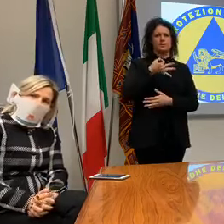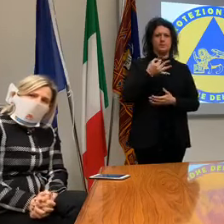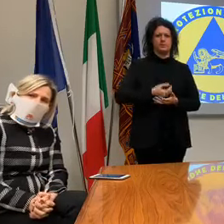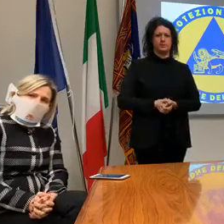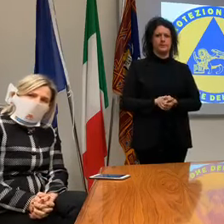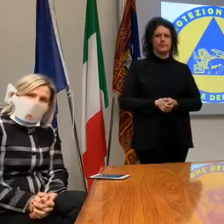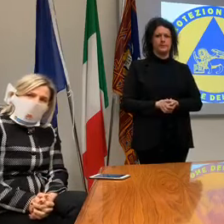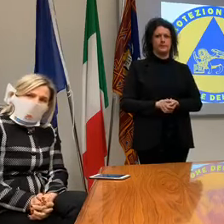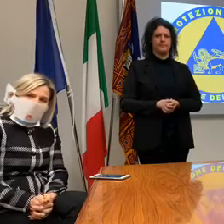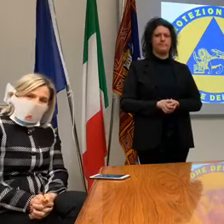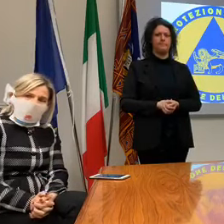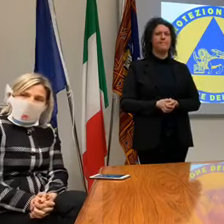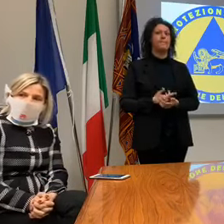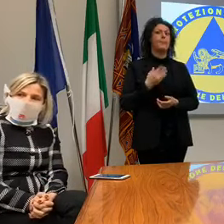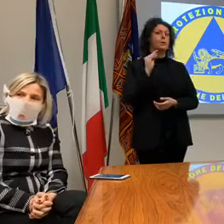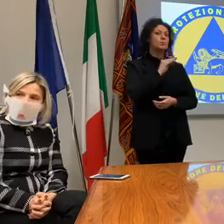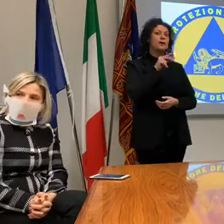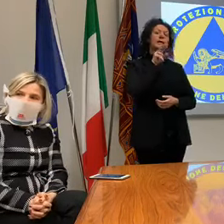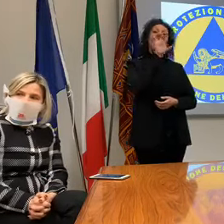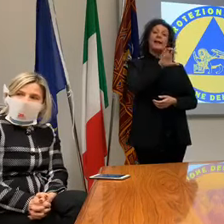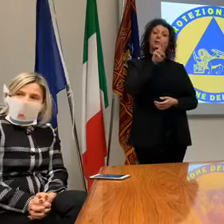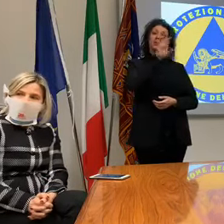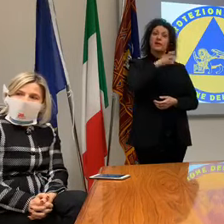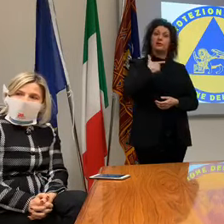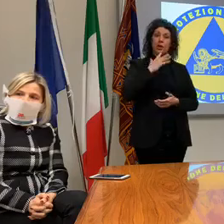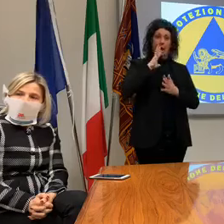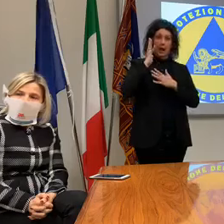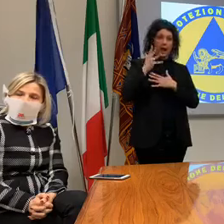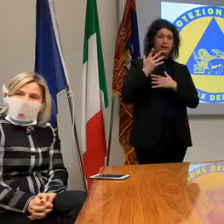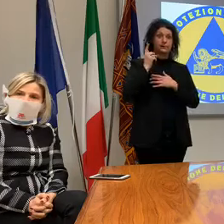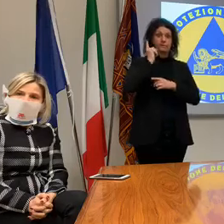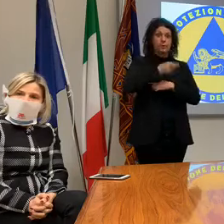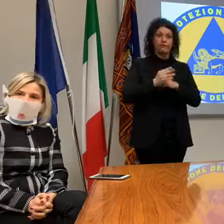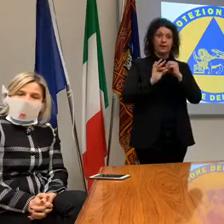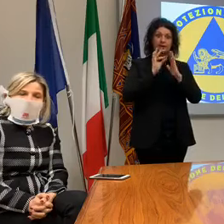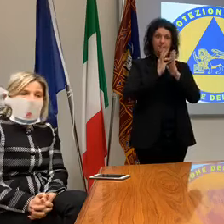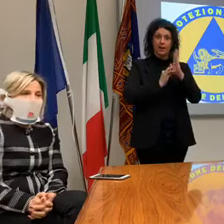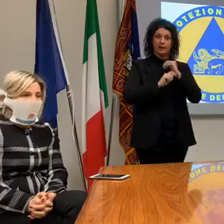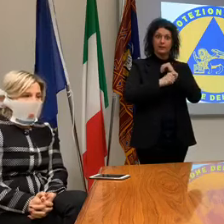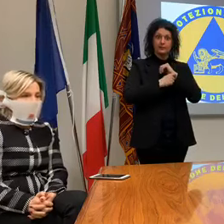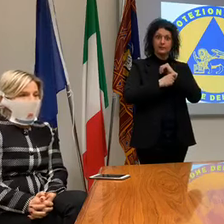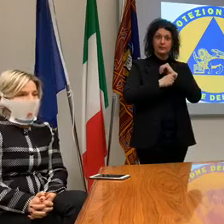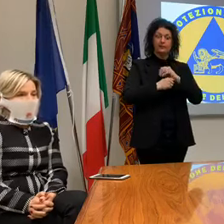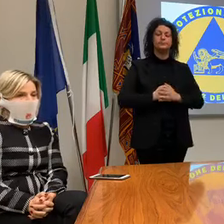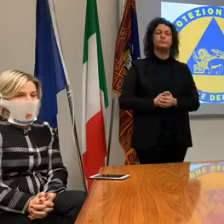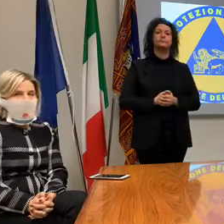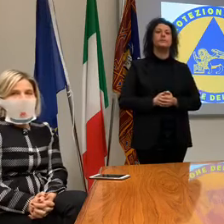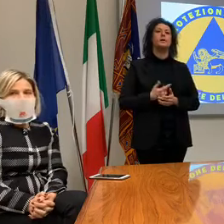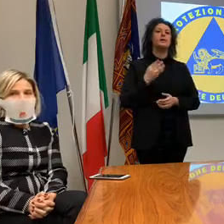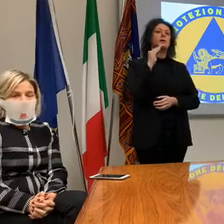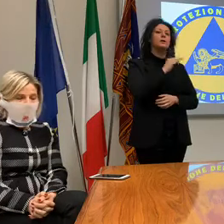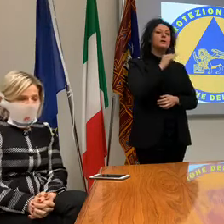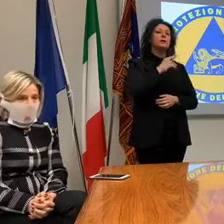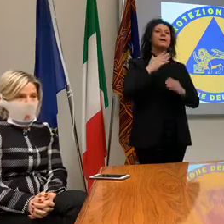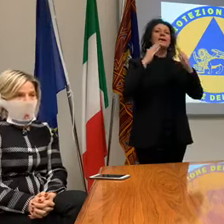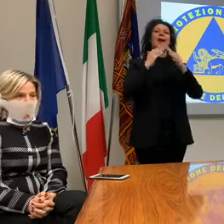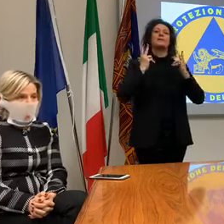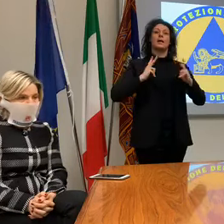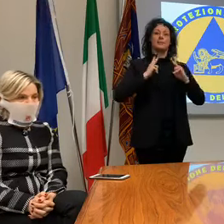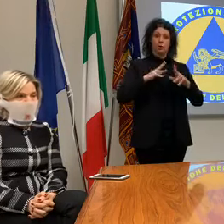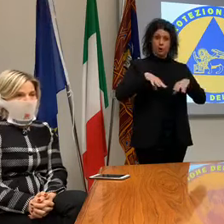altro provvedimento? Al momento no. Si faranno tamponi nelle case di riposo e c'è molte sollecitazioni in questo